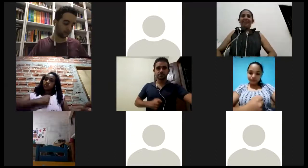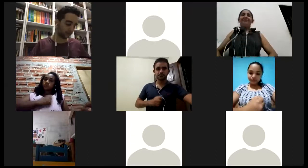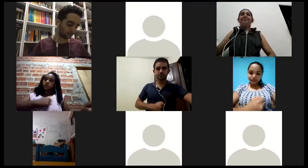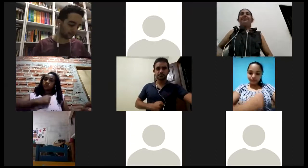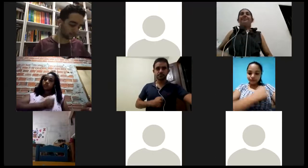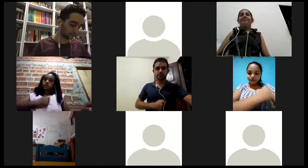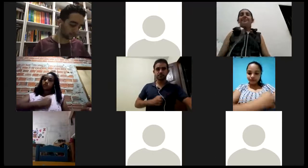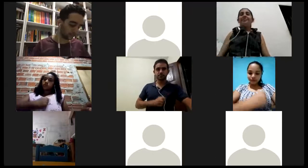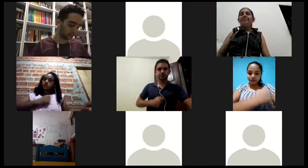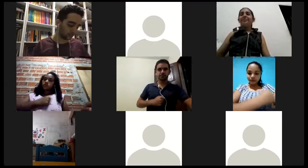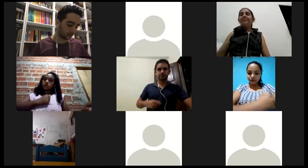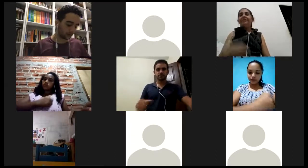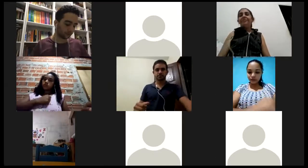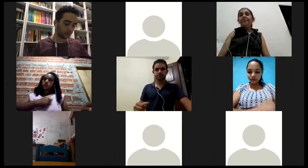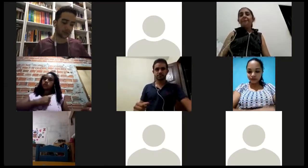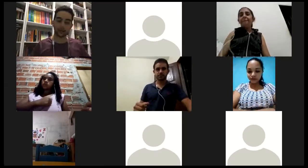Saudade.